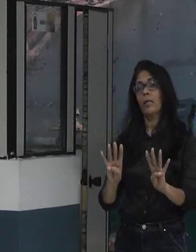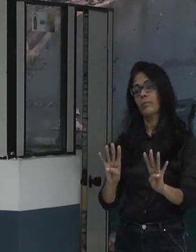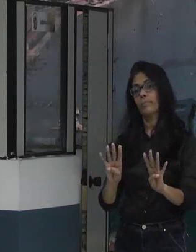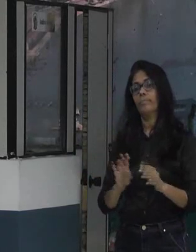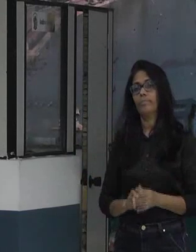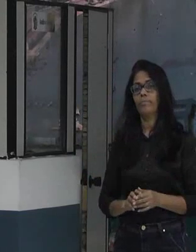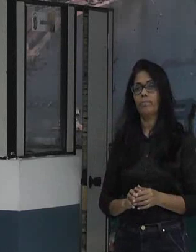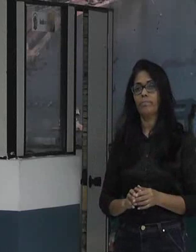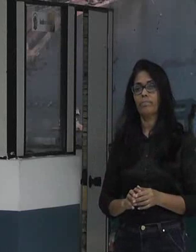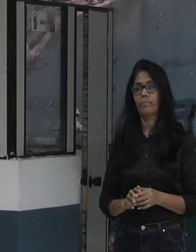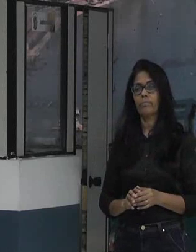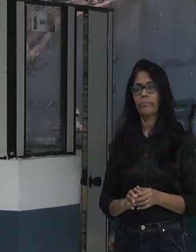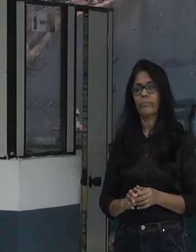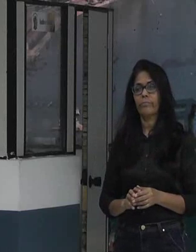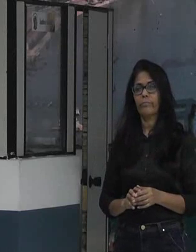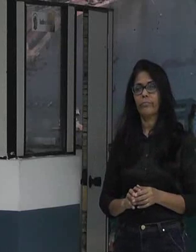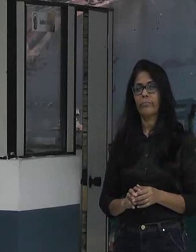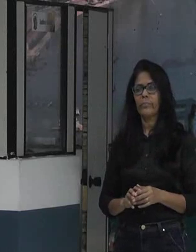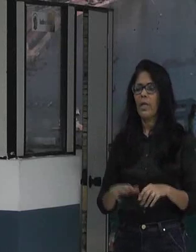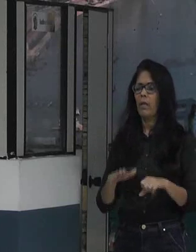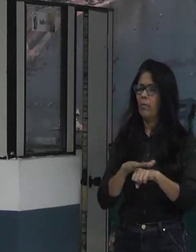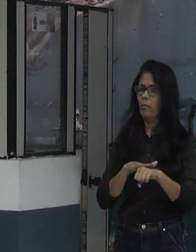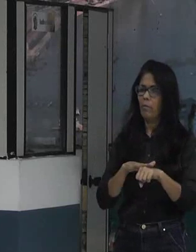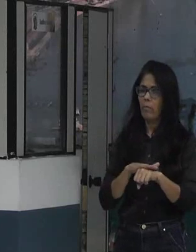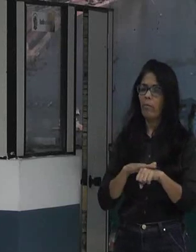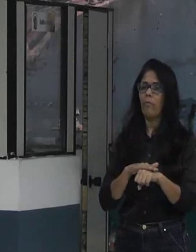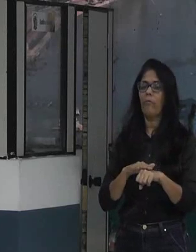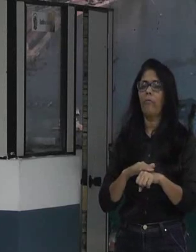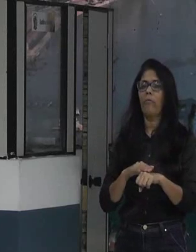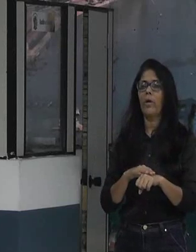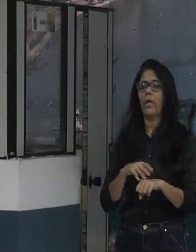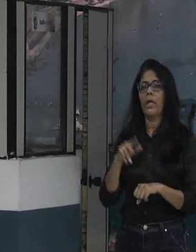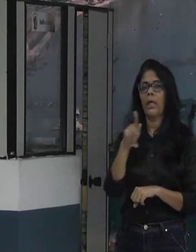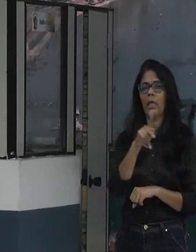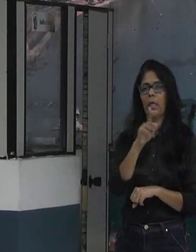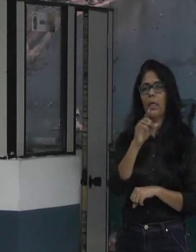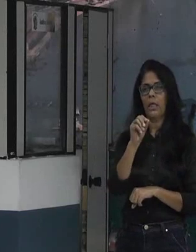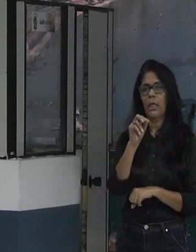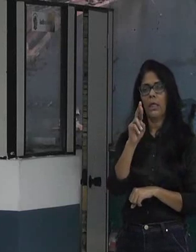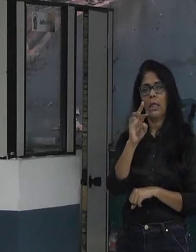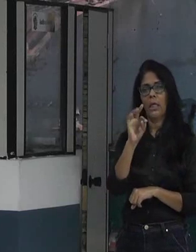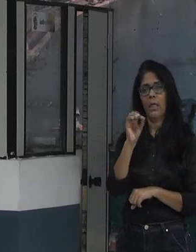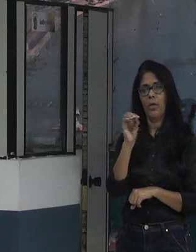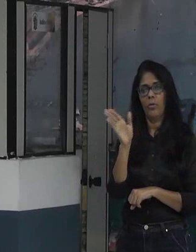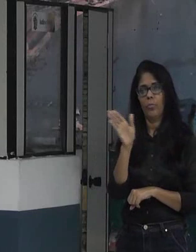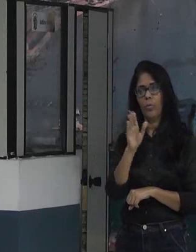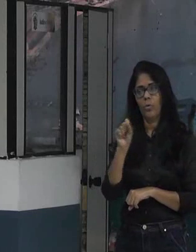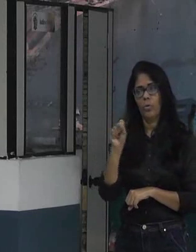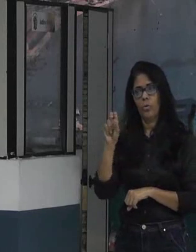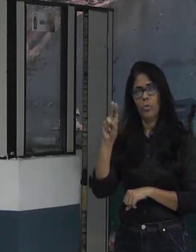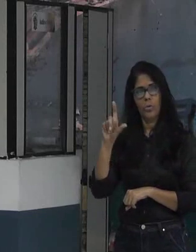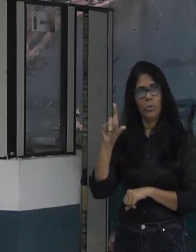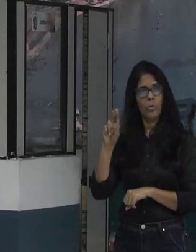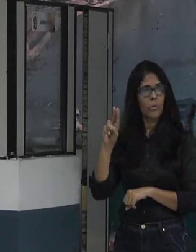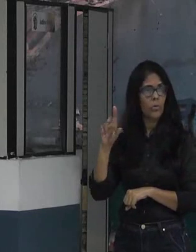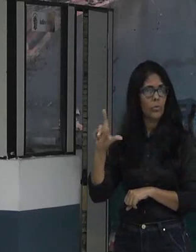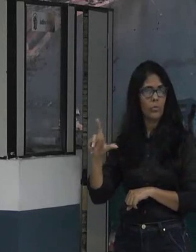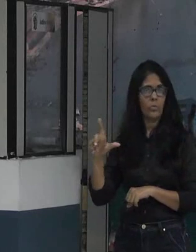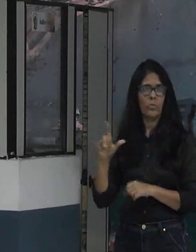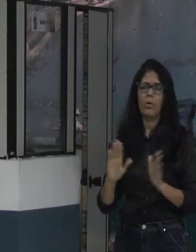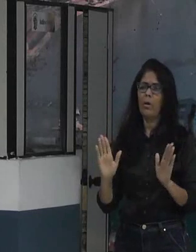conheço há 11 anos, quando se iniciou. Eu estou no processo